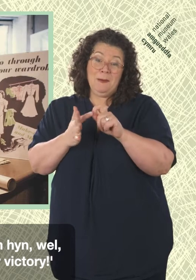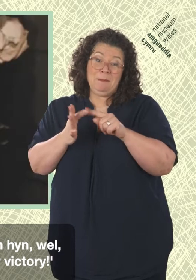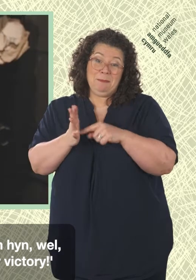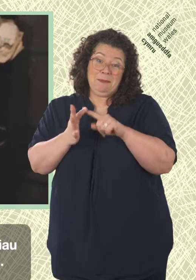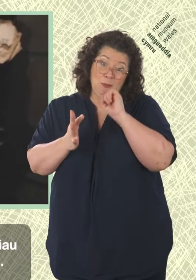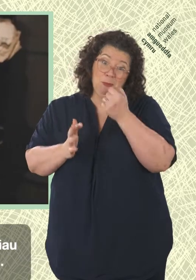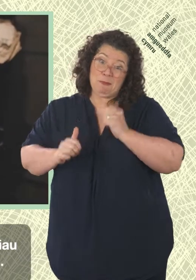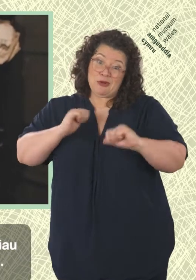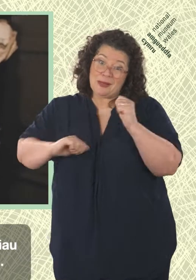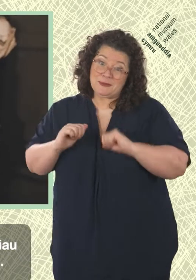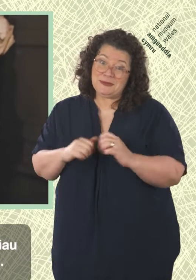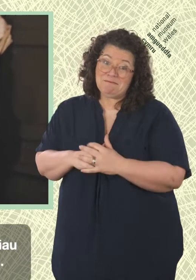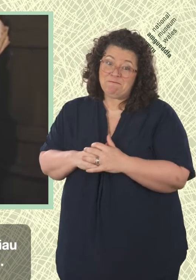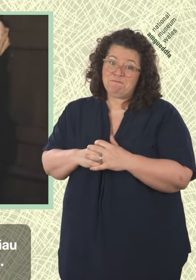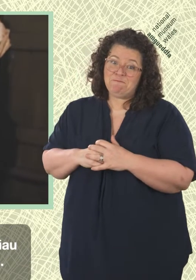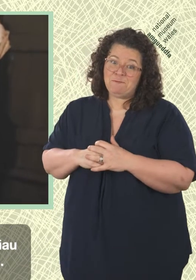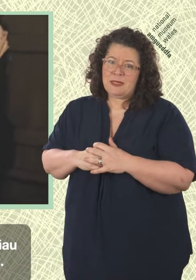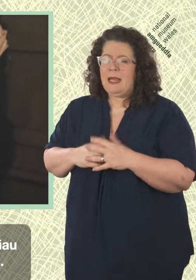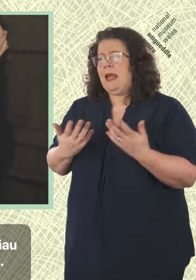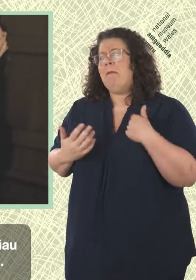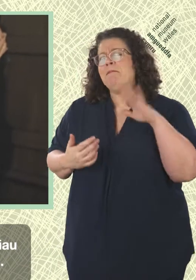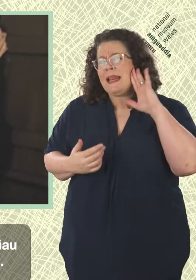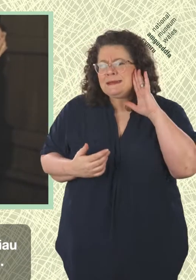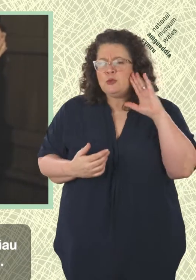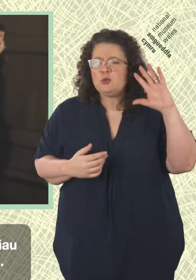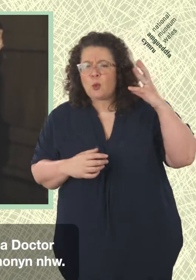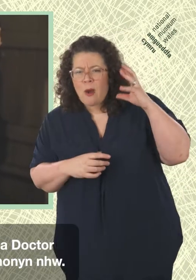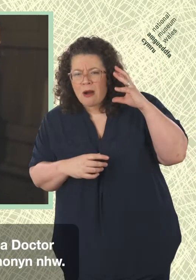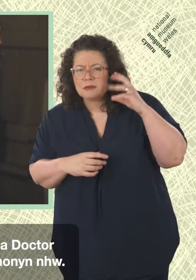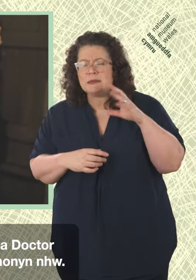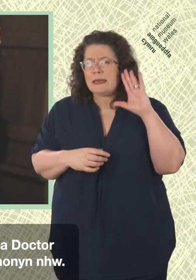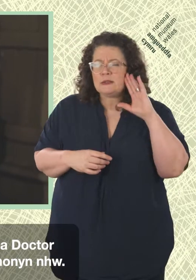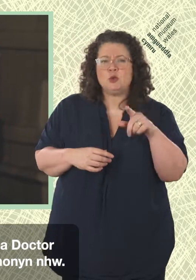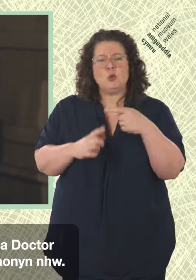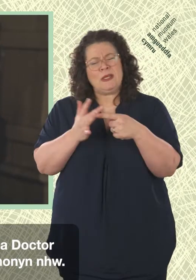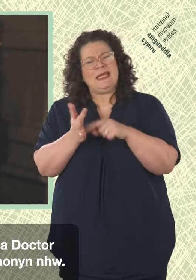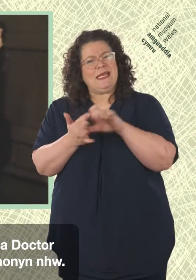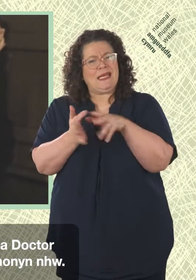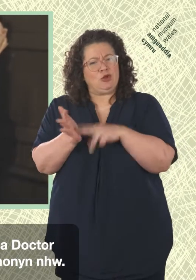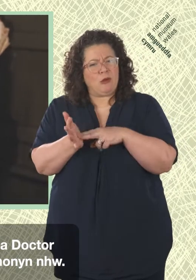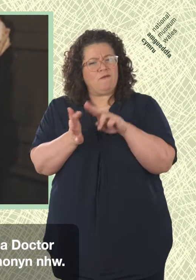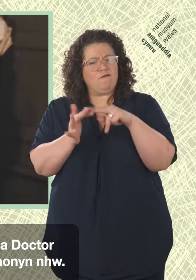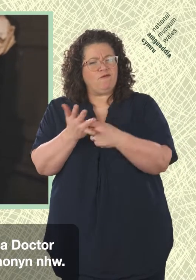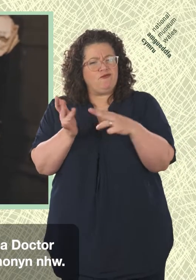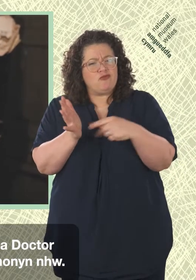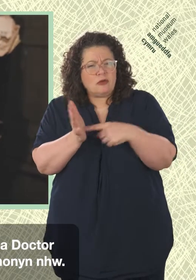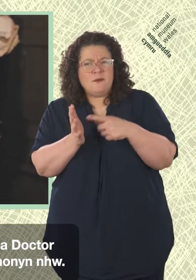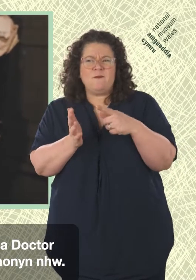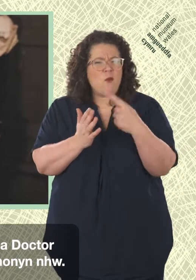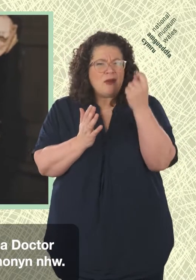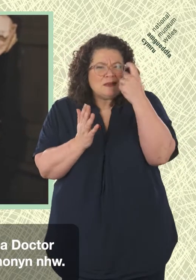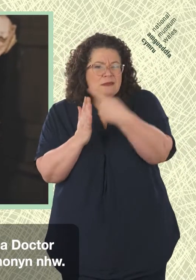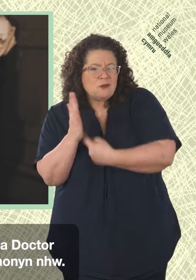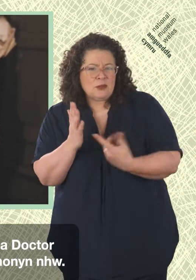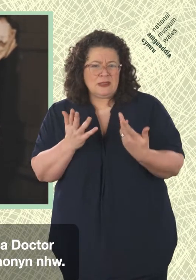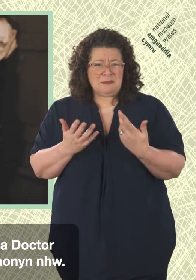chymod, ac yn plannu llysiau yn yr ardd gefn. Bydde Potato Pete a Dr Carrot yn browd